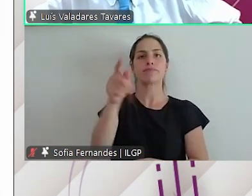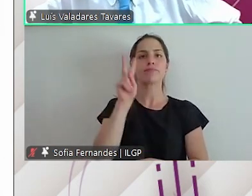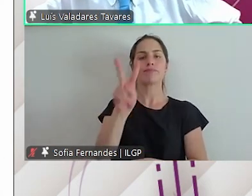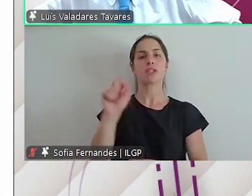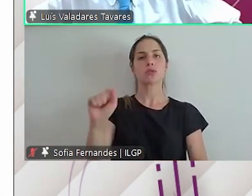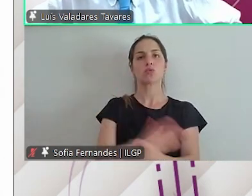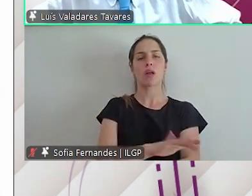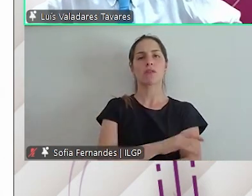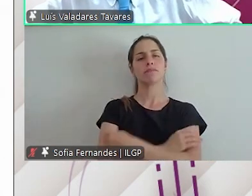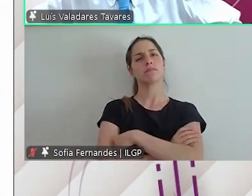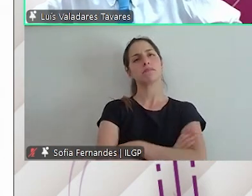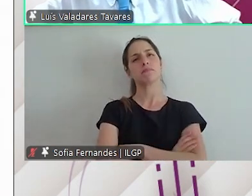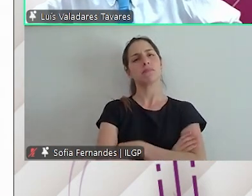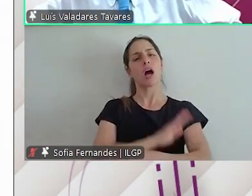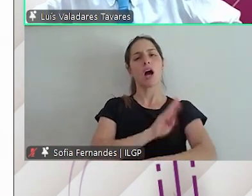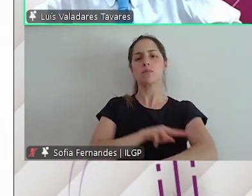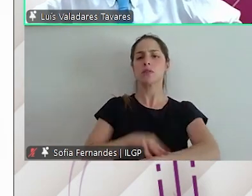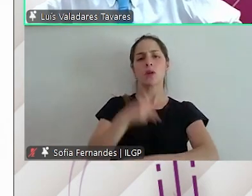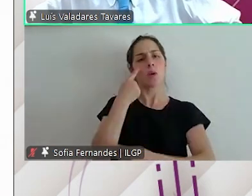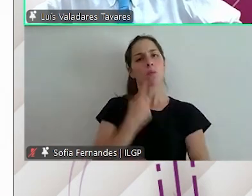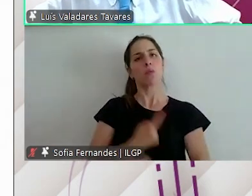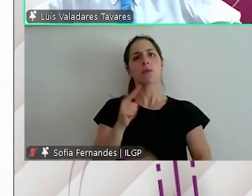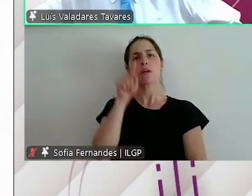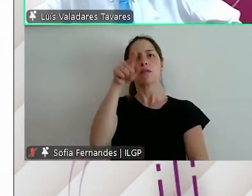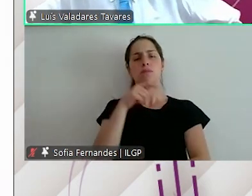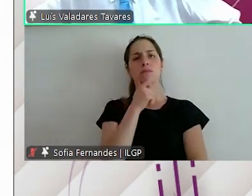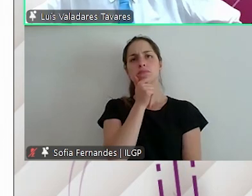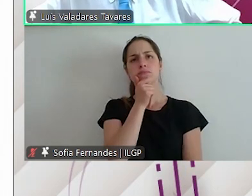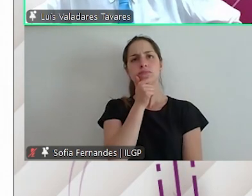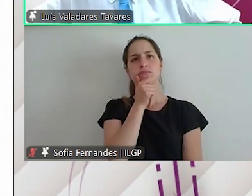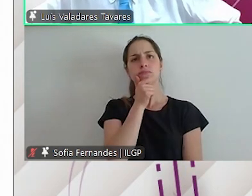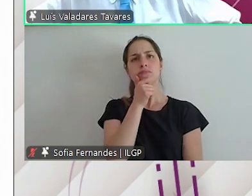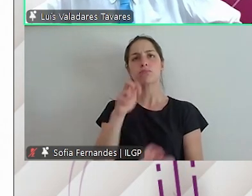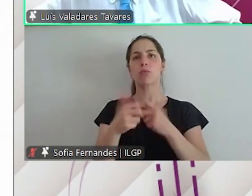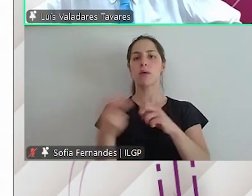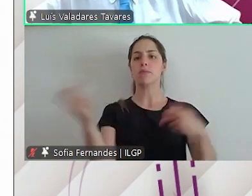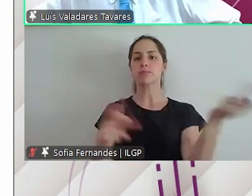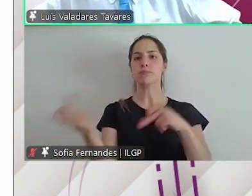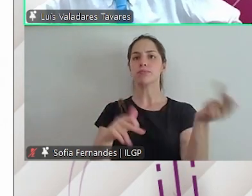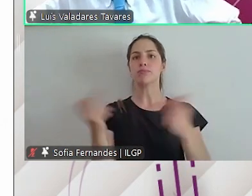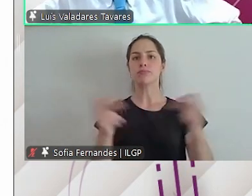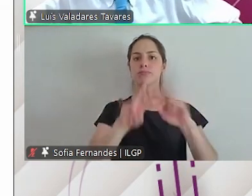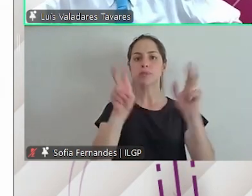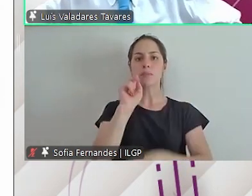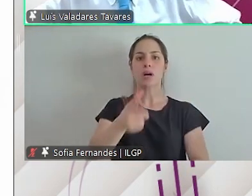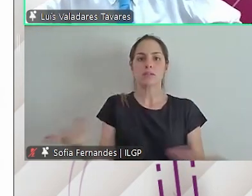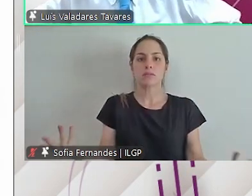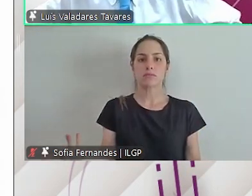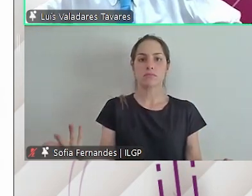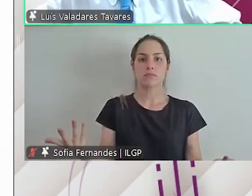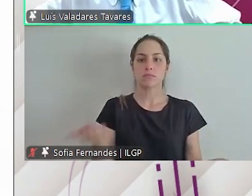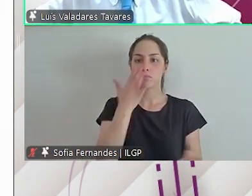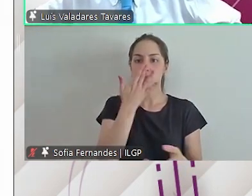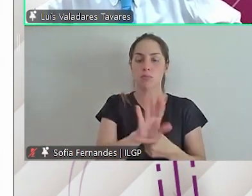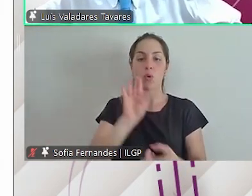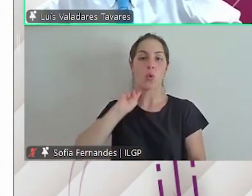pública aparece como fonte de quê? De problemas. Eu lembro, por exemplo, nestes últimos dias,